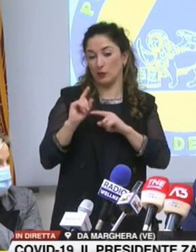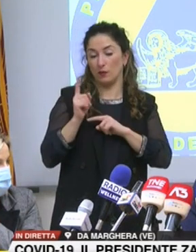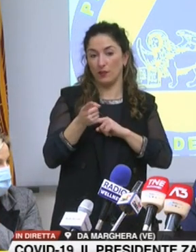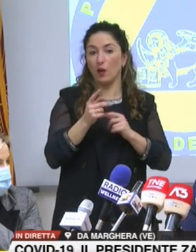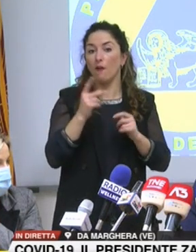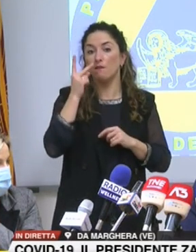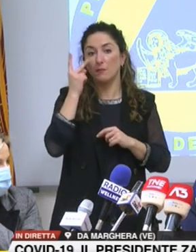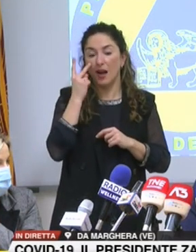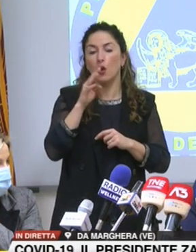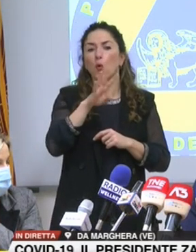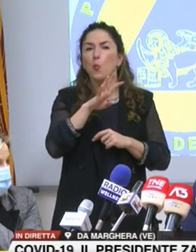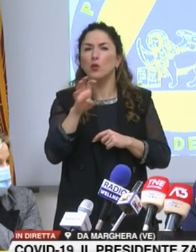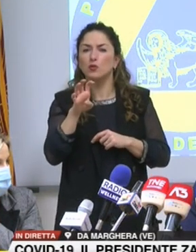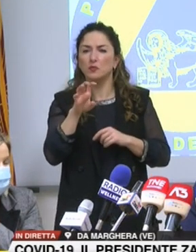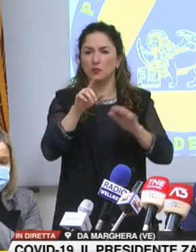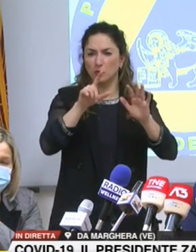sono